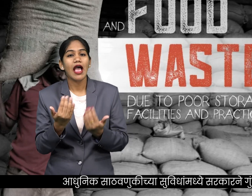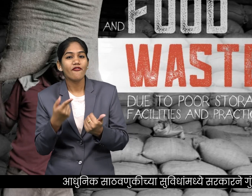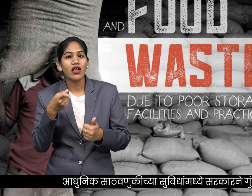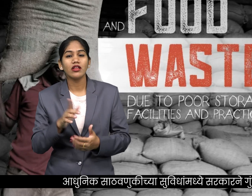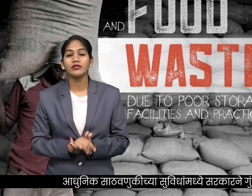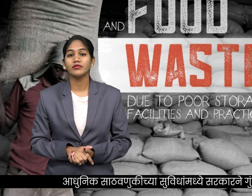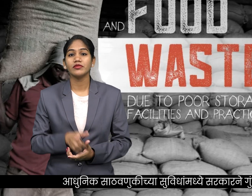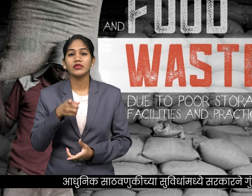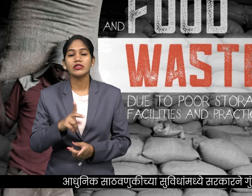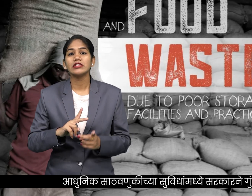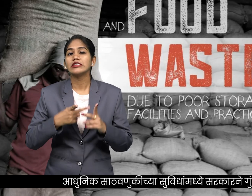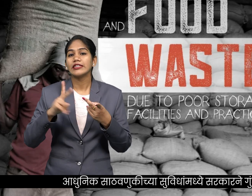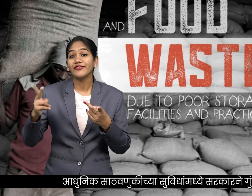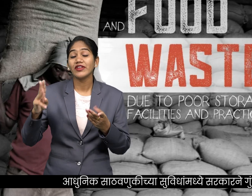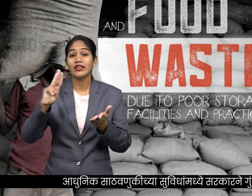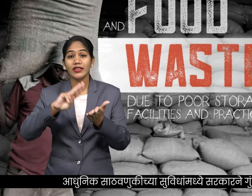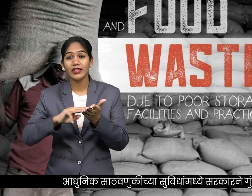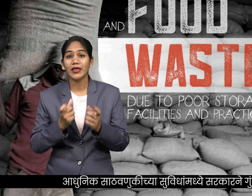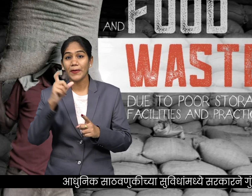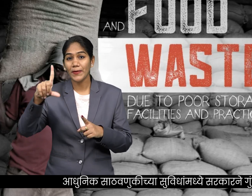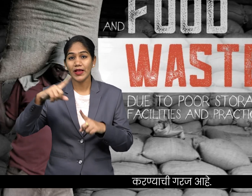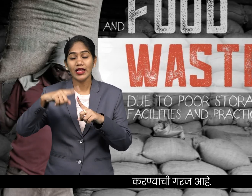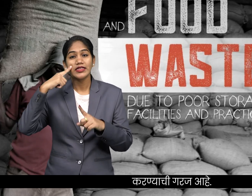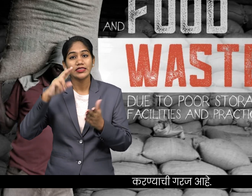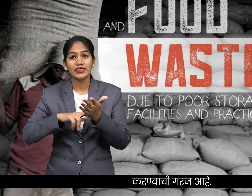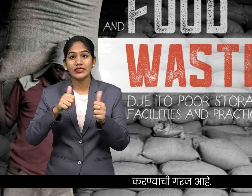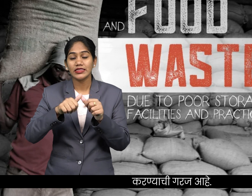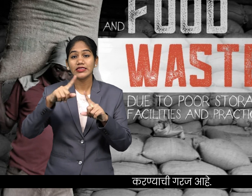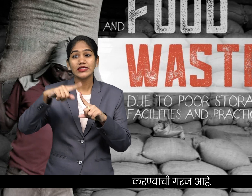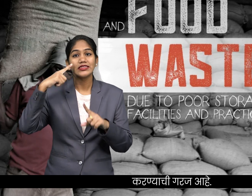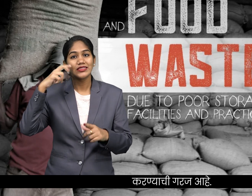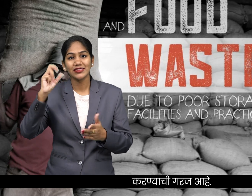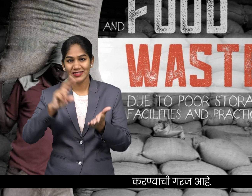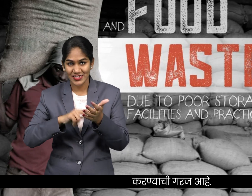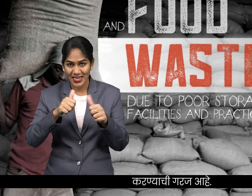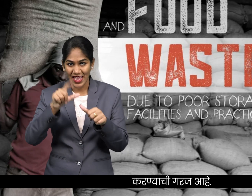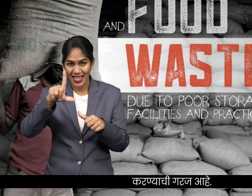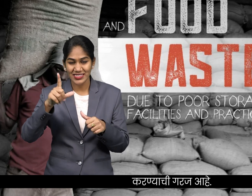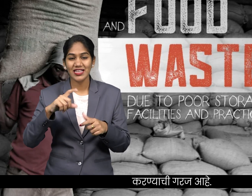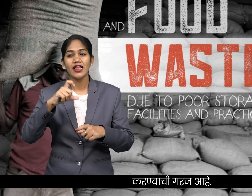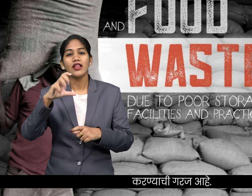साठवणुकीच्या सुविधांमध्ये सरकारने गुंतवणूक करण्याची गरज आहे.